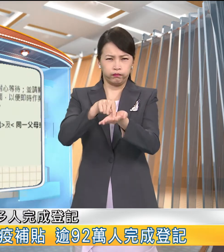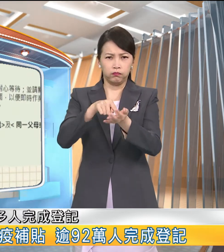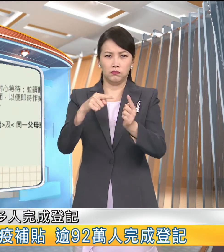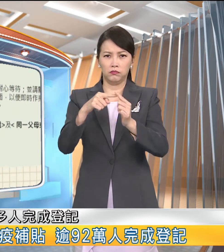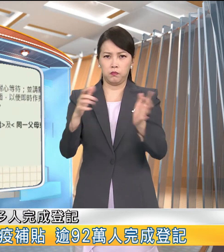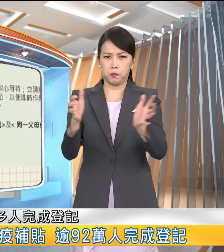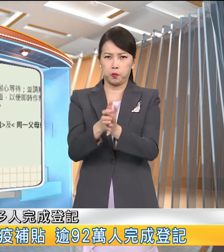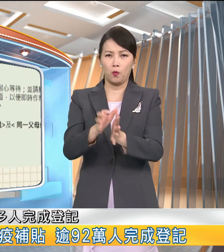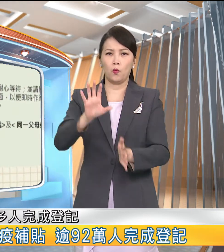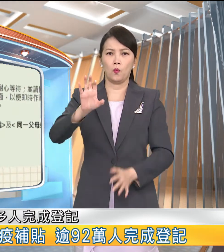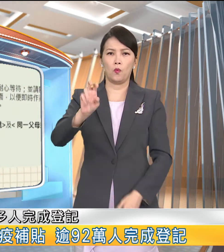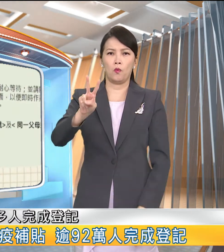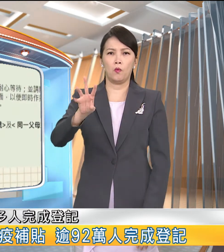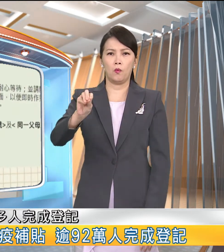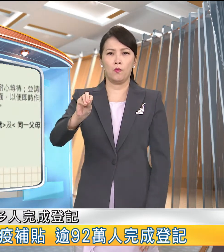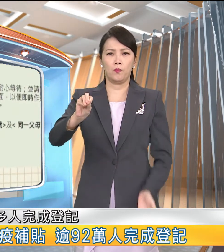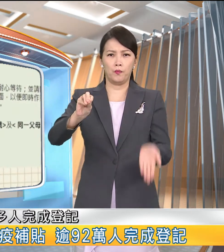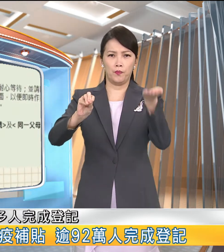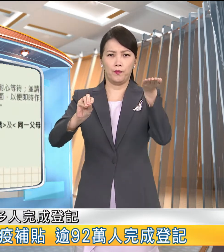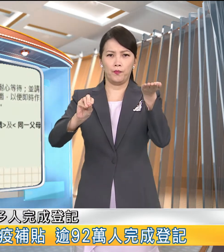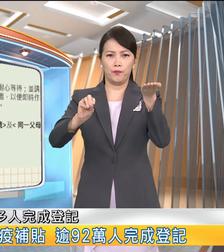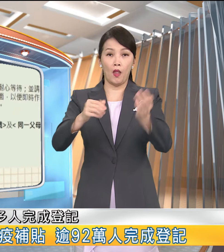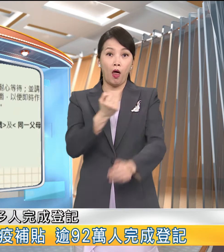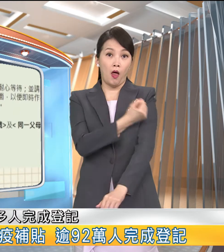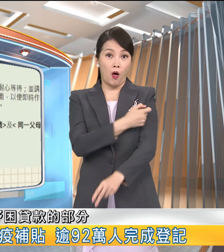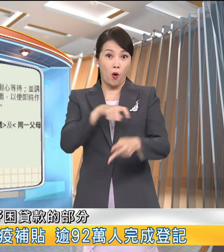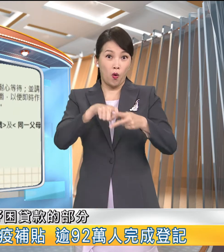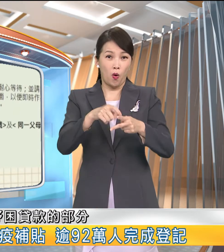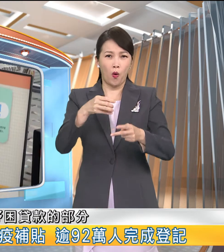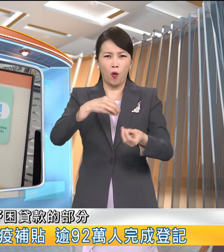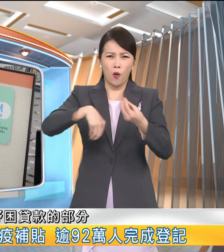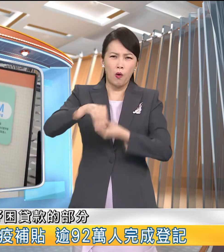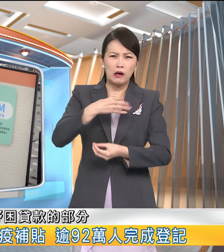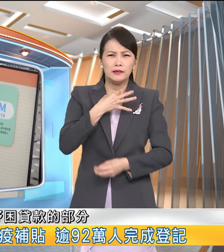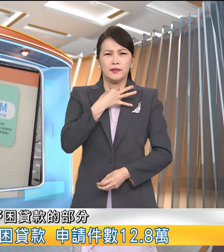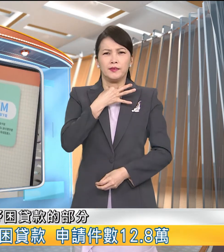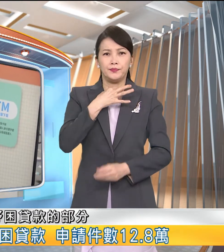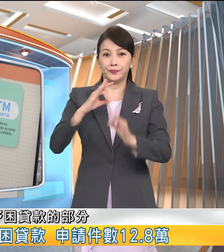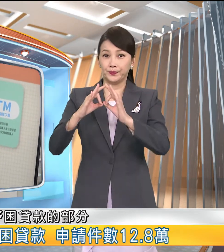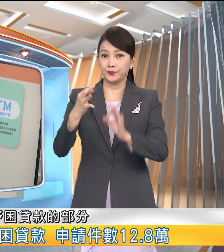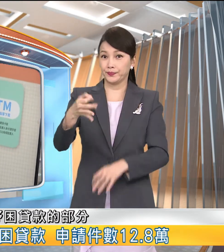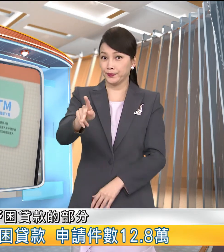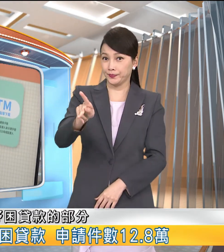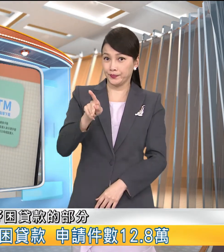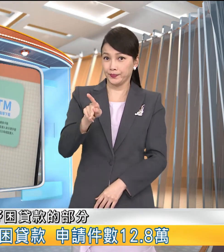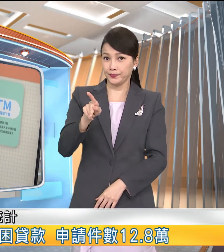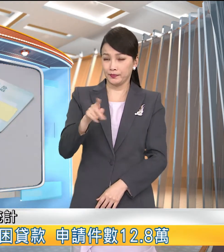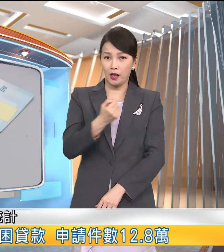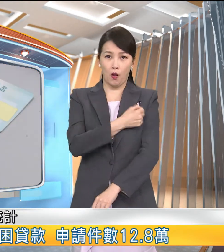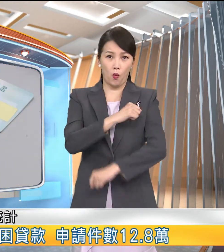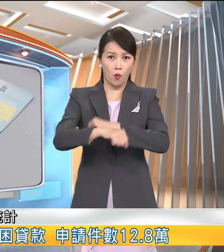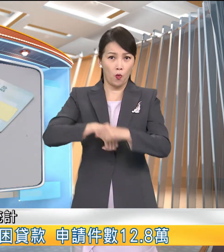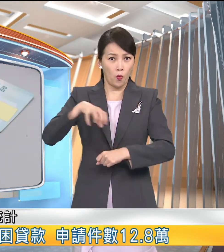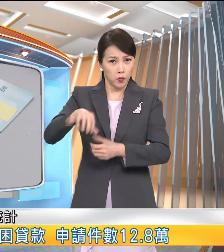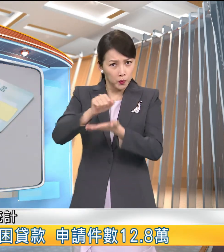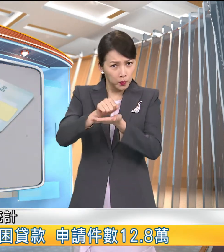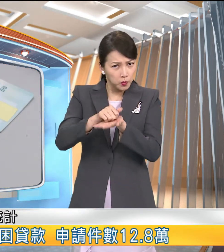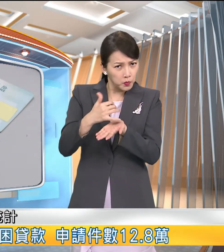有92万多人完成了登记。而劳工个人纾困贷款的部分，根据劳动部统